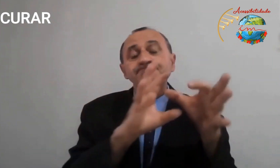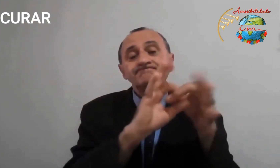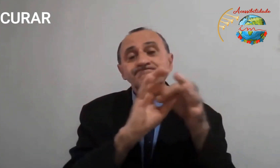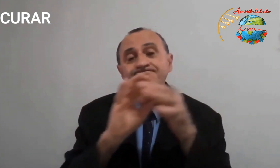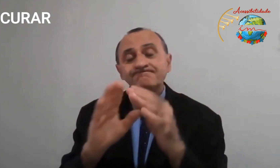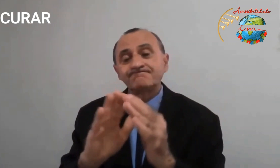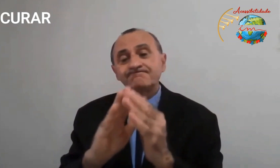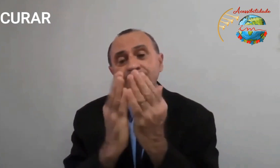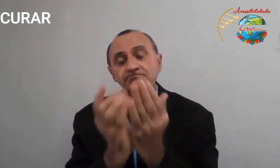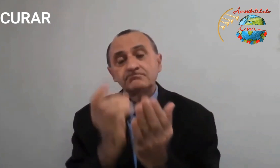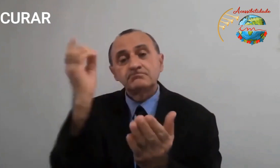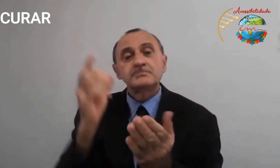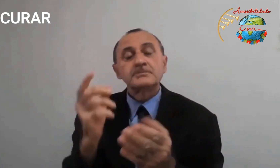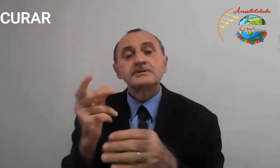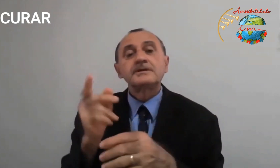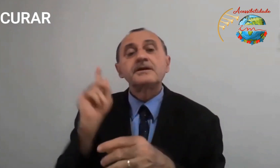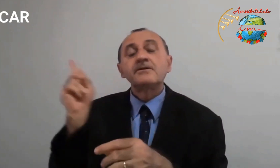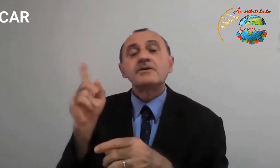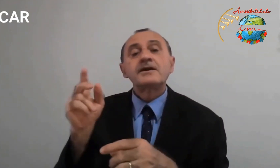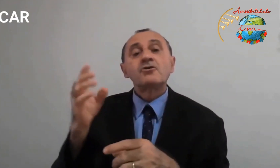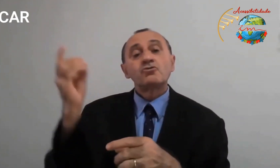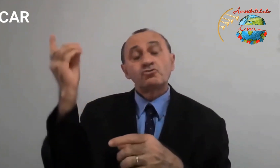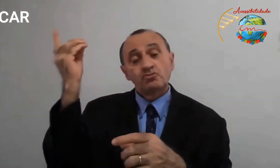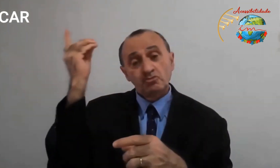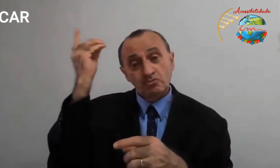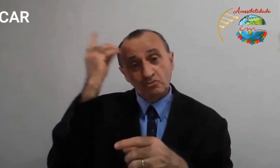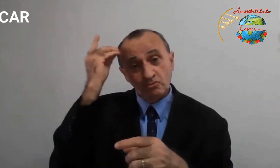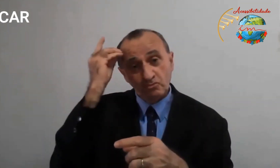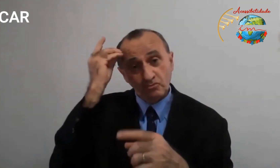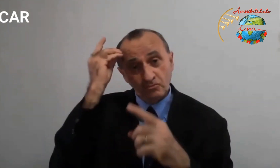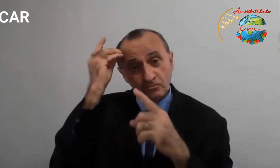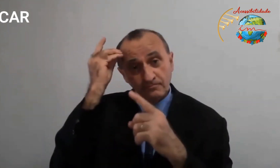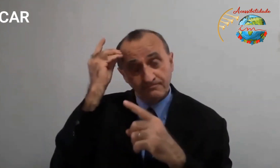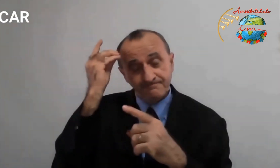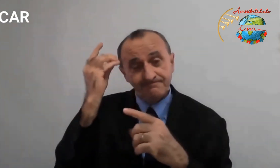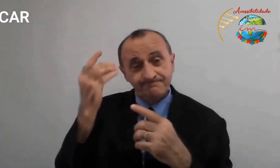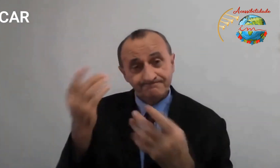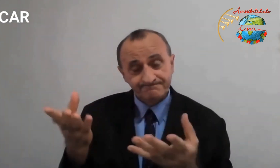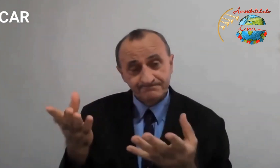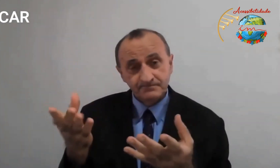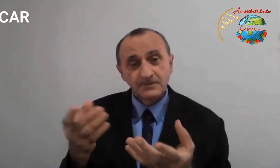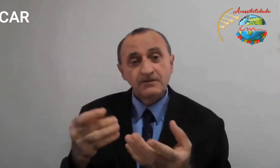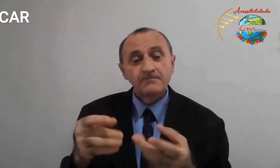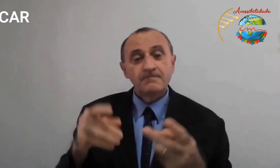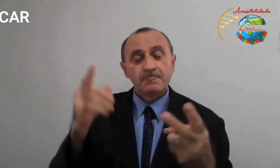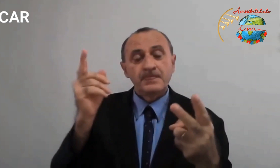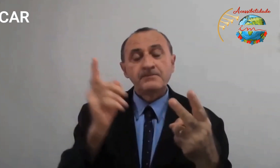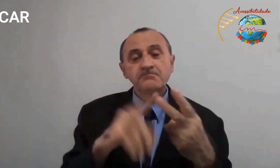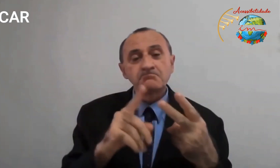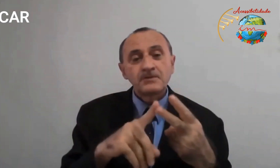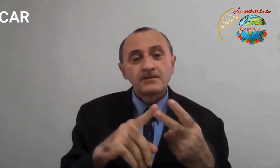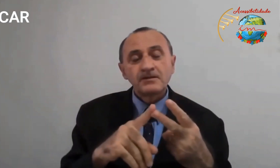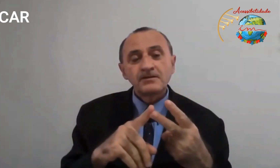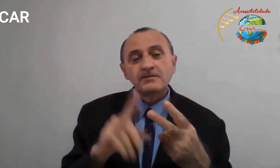E essa outra palavra aqui no contexto bíblico, quando diz sobre os dons espirituais, que é,